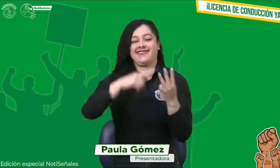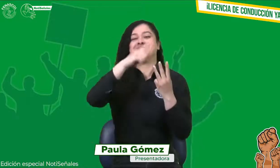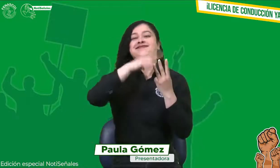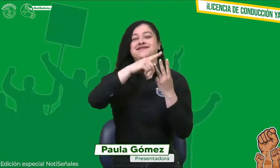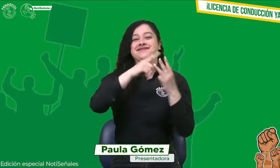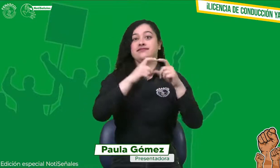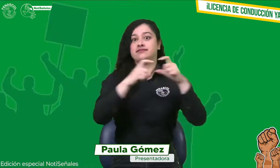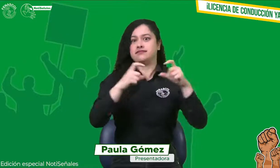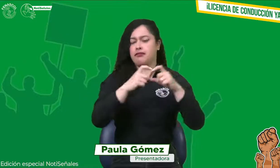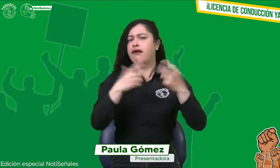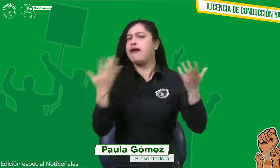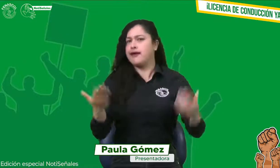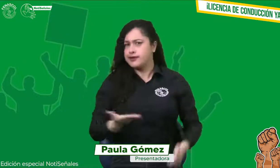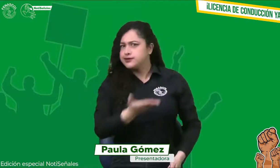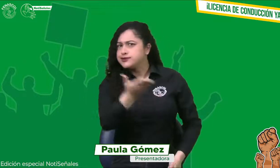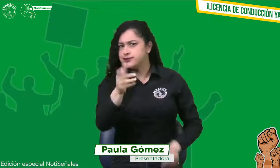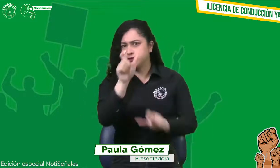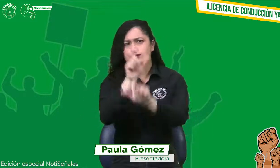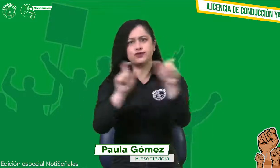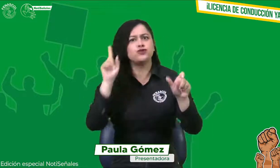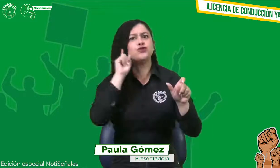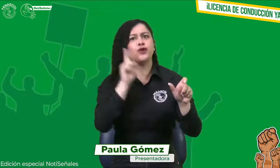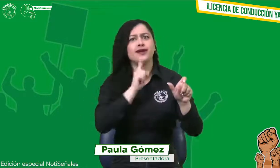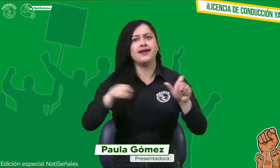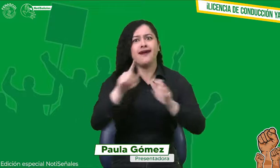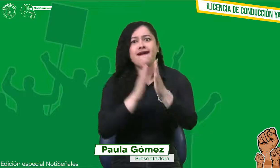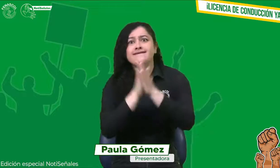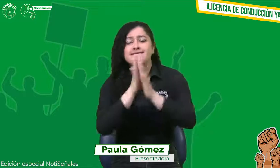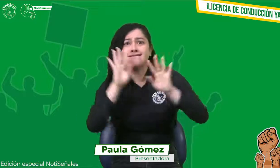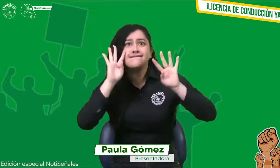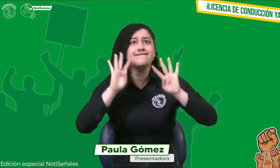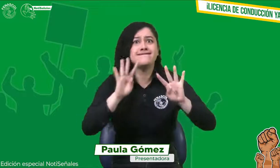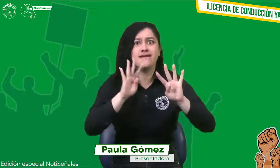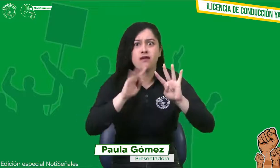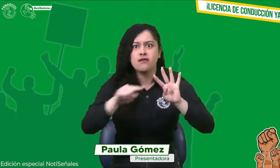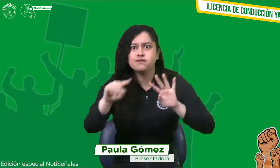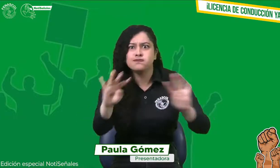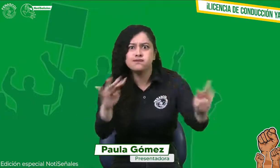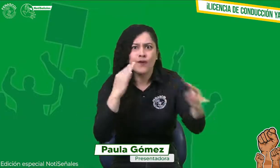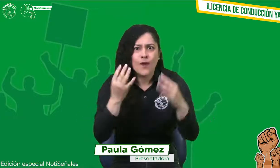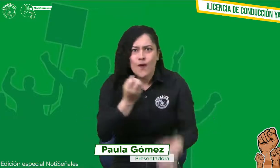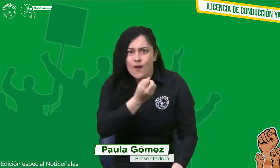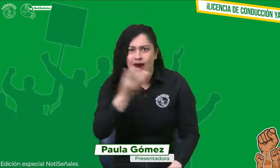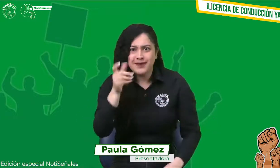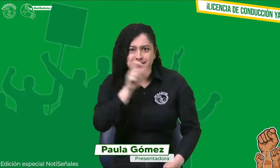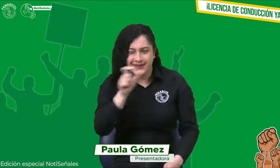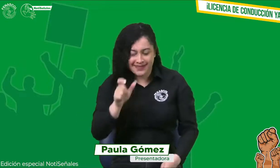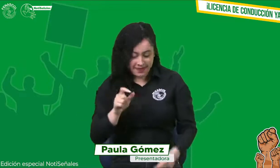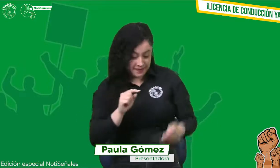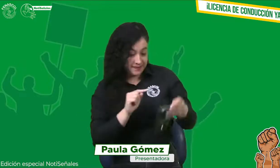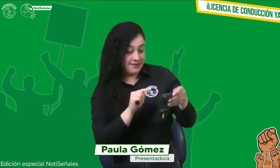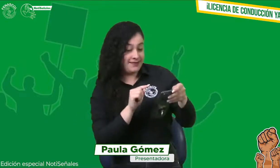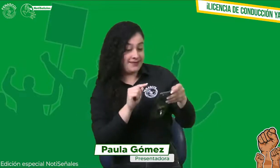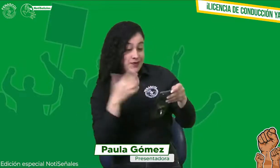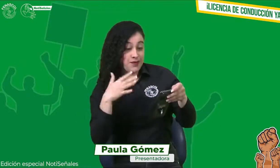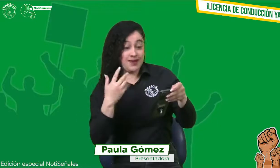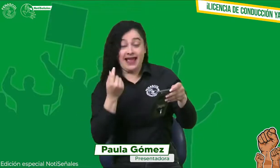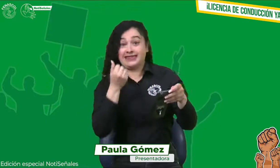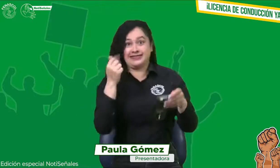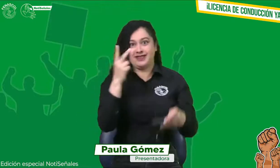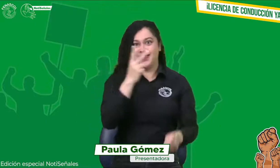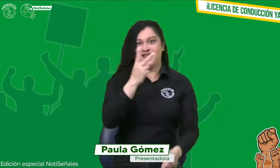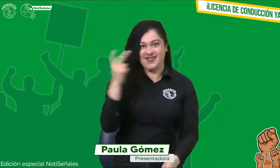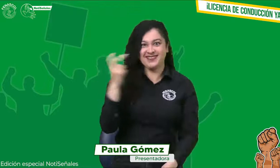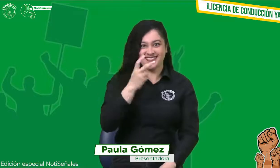emocionante. Estaremos hablando sobre la licencia de conducción para las personas sordas. Vemos que están ansiosos. En estos